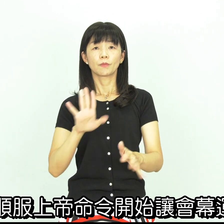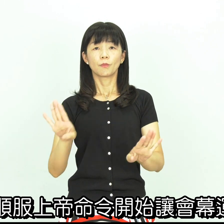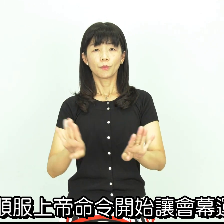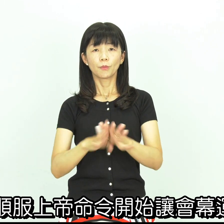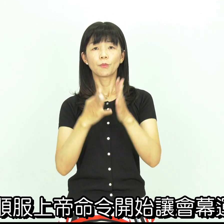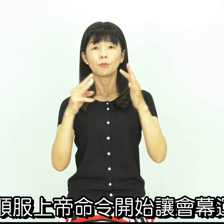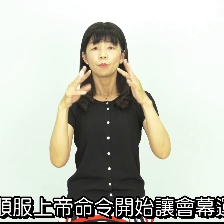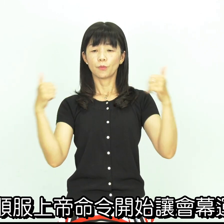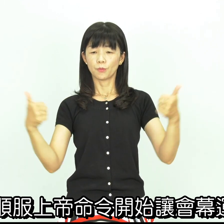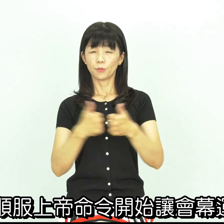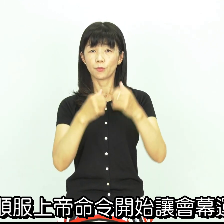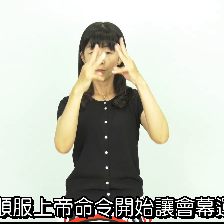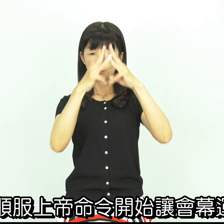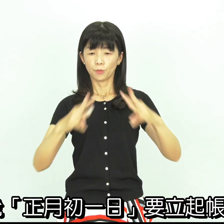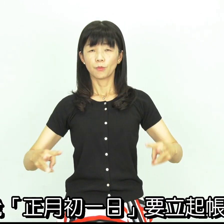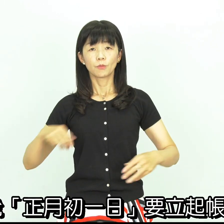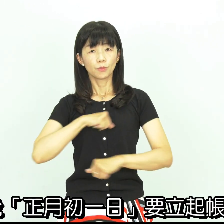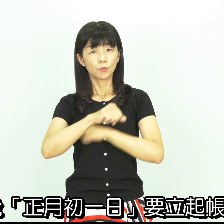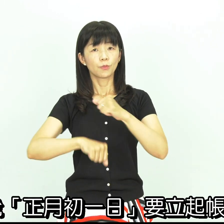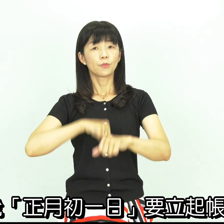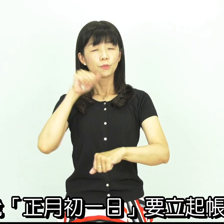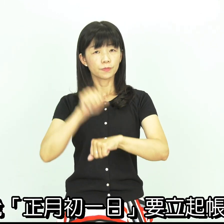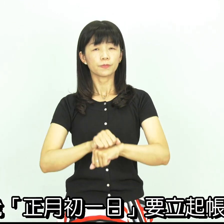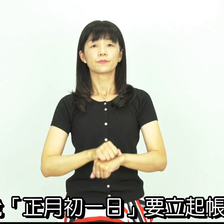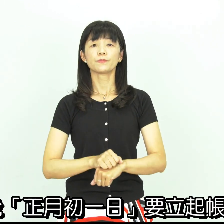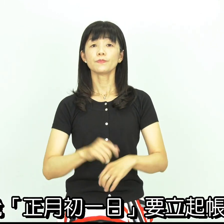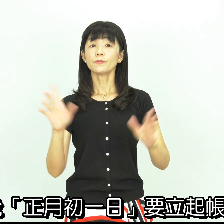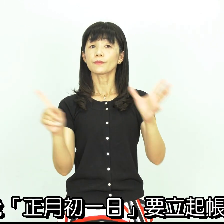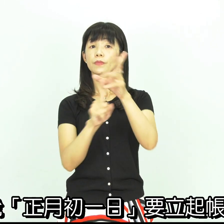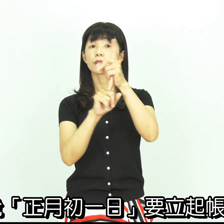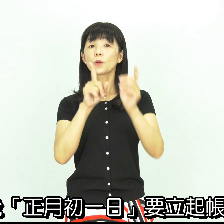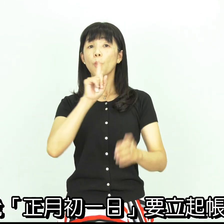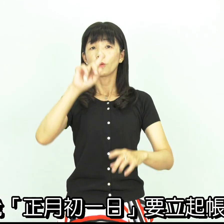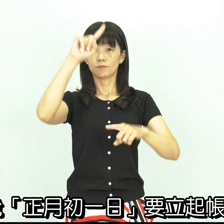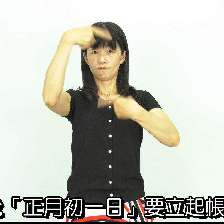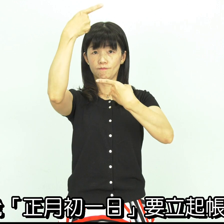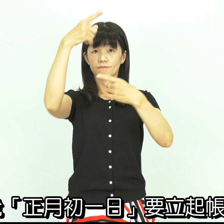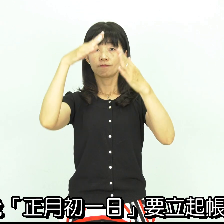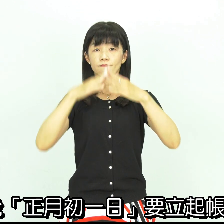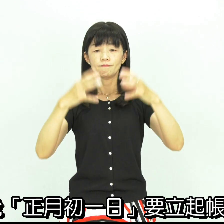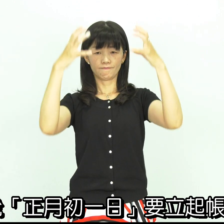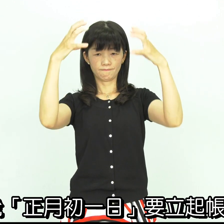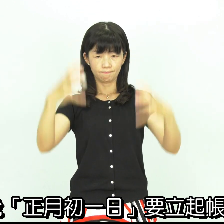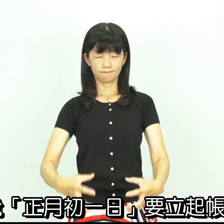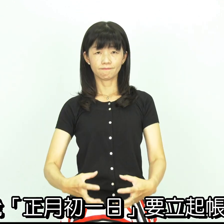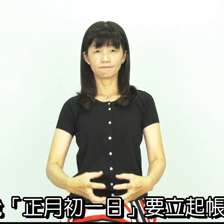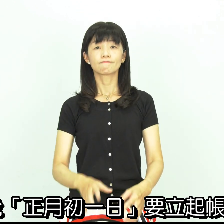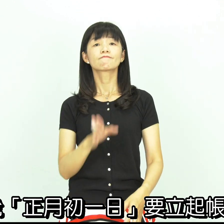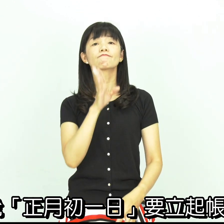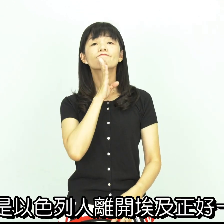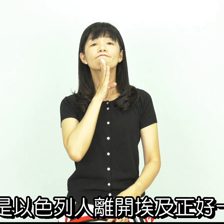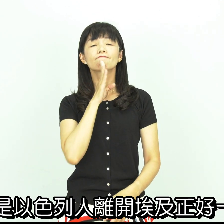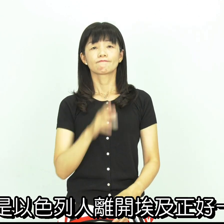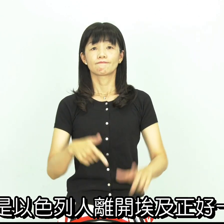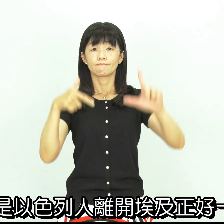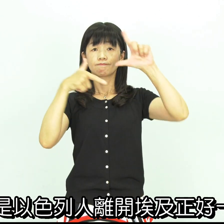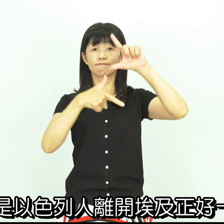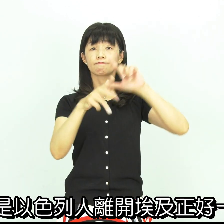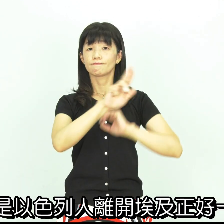幕运作。神说正月初一要立起帐幕，这也是以色列